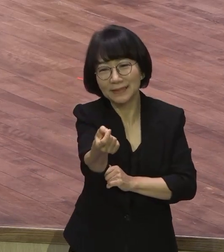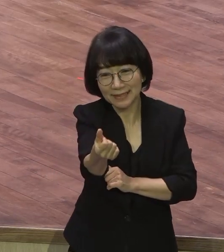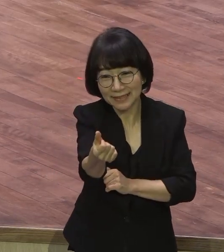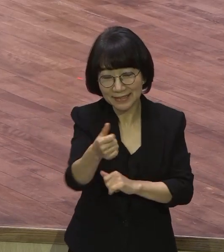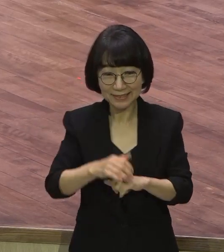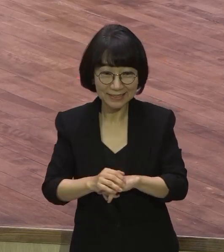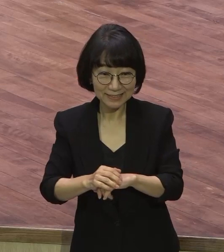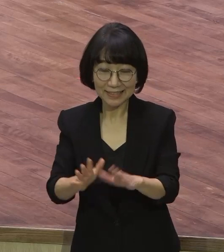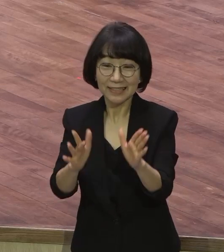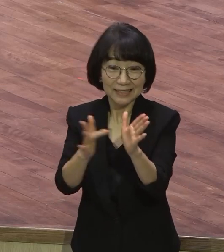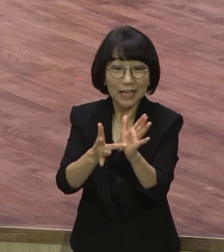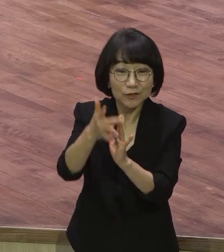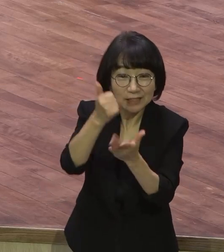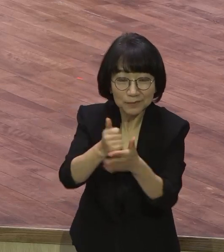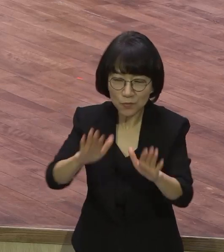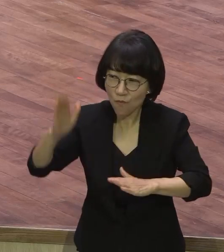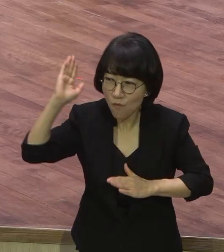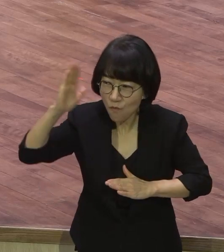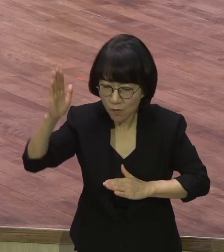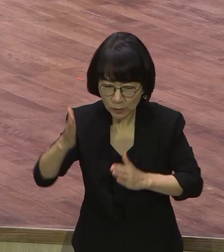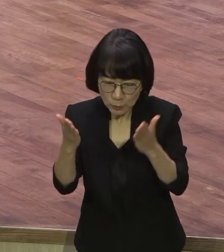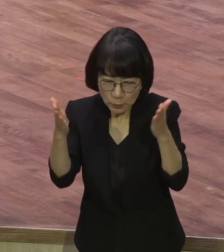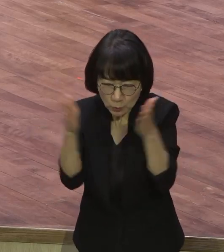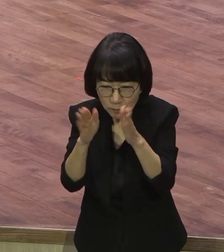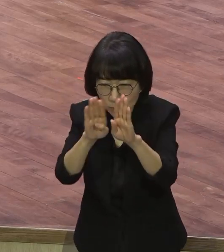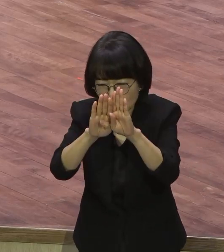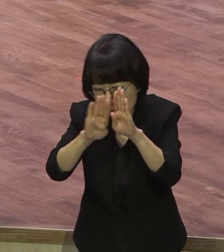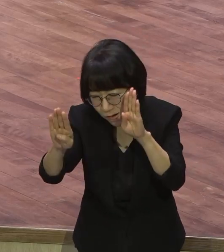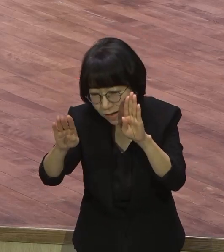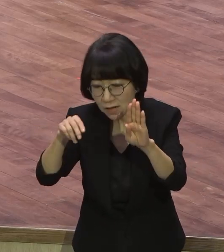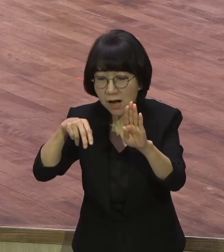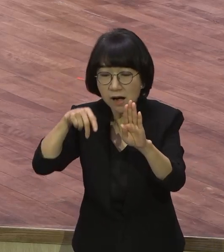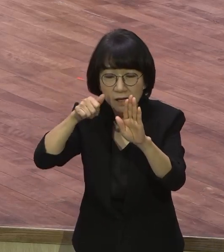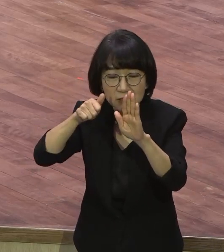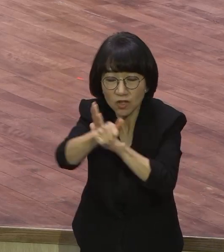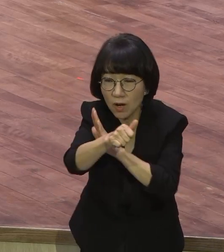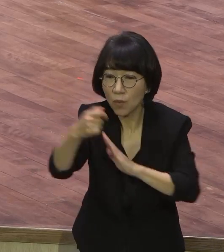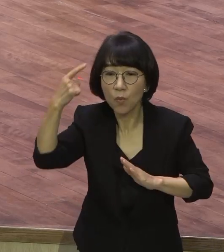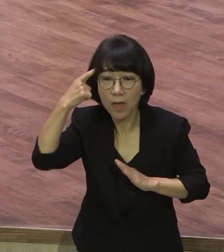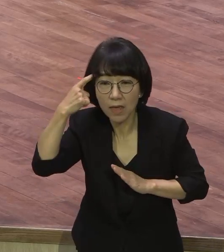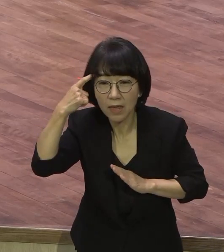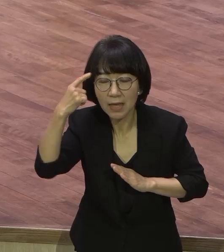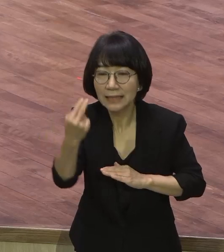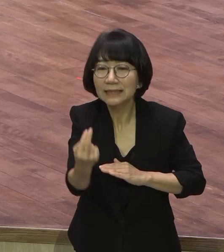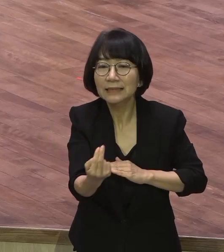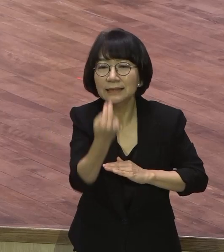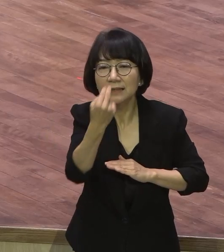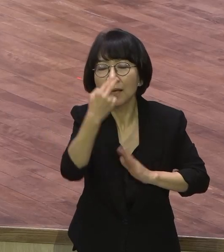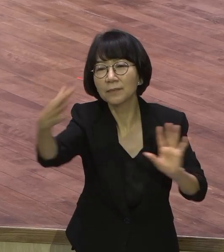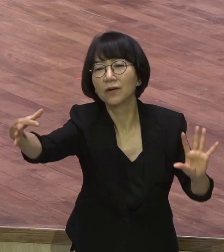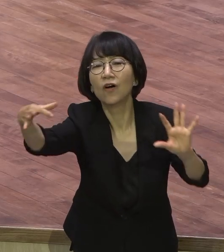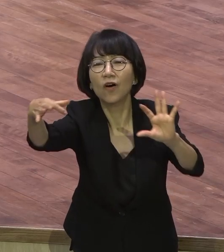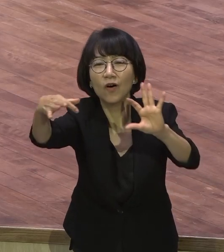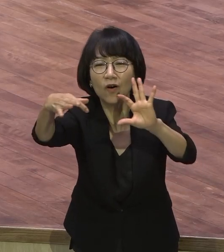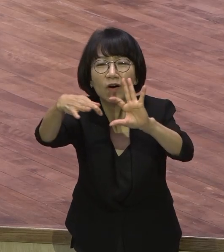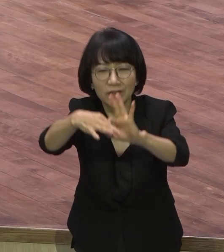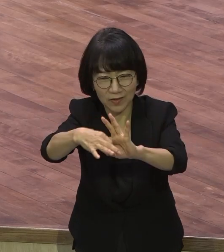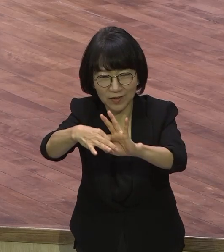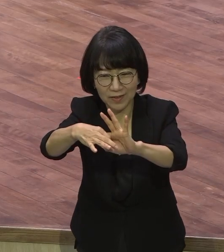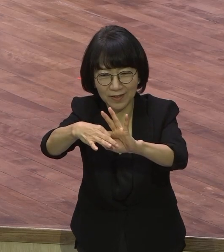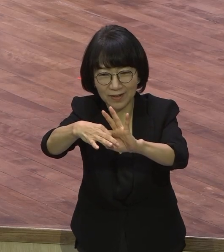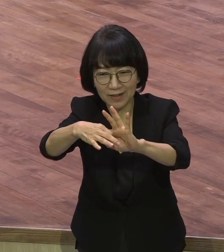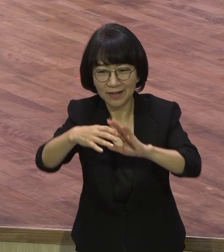좁은 문으로 들어가라고 단도직입적으로 말씀하신 이유는 이 문이 바르며 생명으로 인도하는 문이다 이 말이에요.